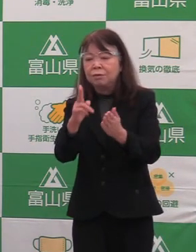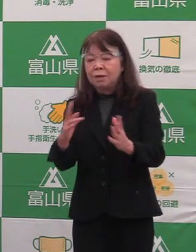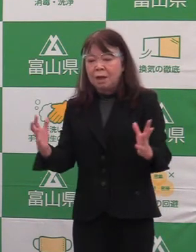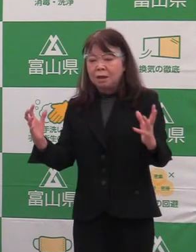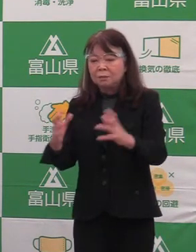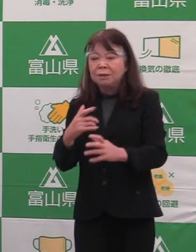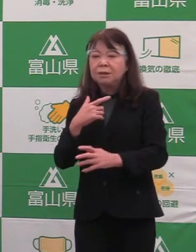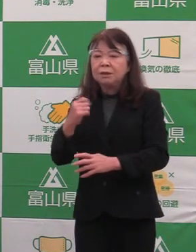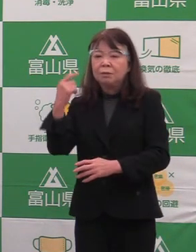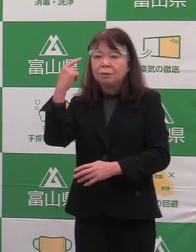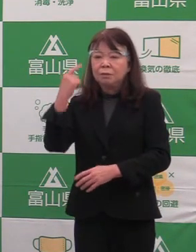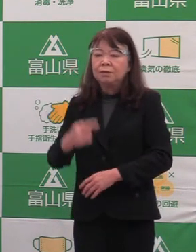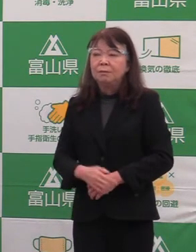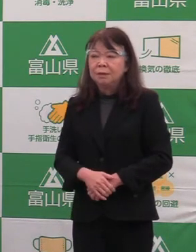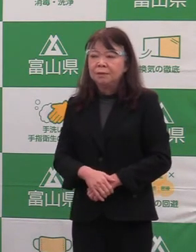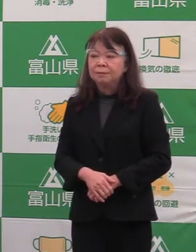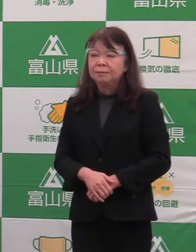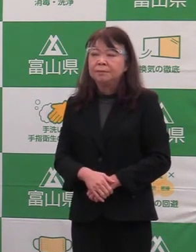というふうに思ってます。